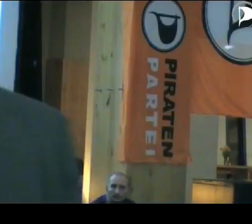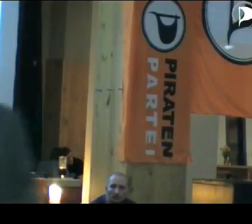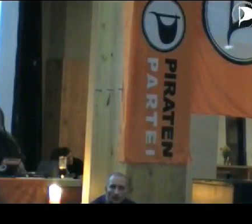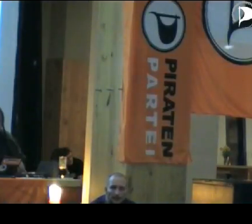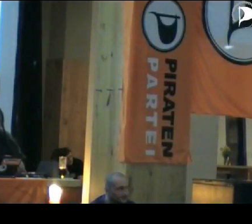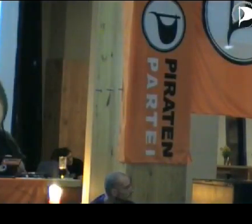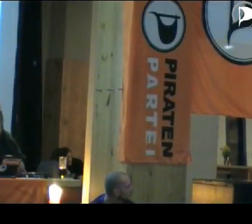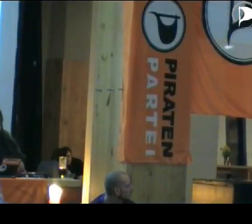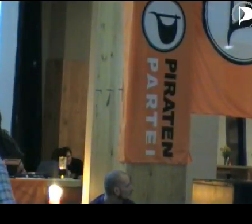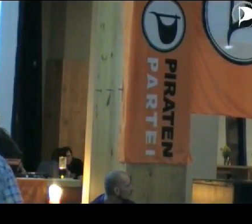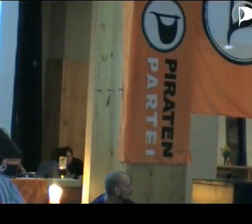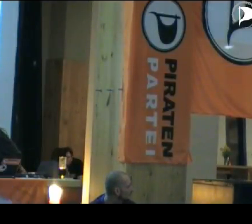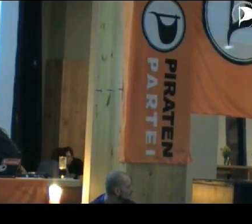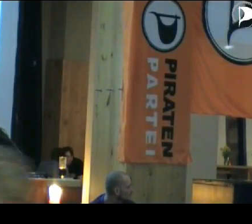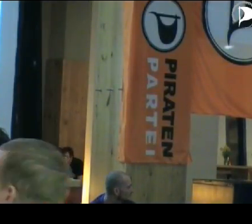hamburg